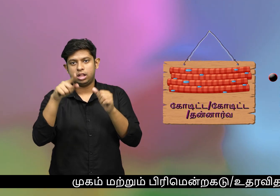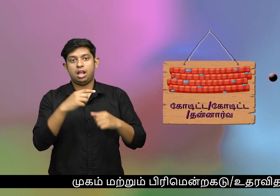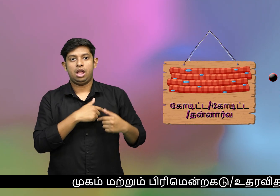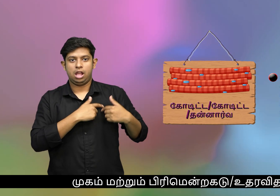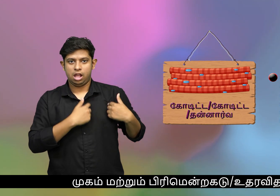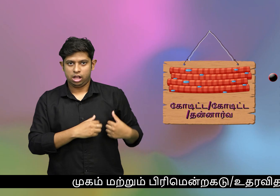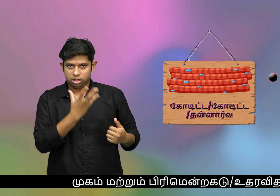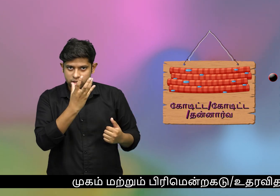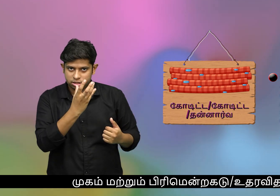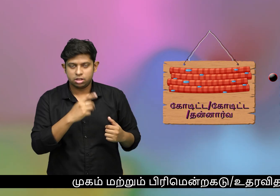அல்லது உதரவிதானம்,